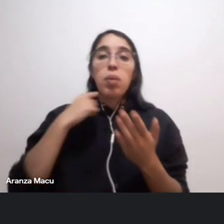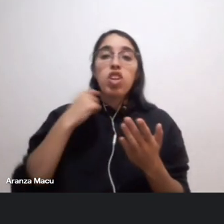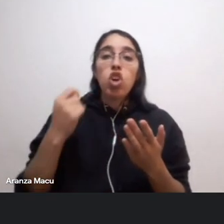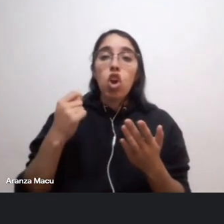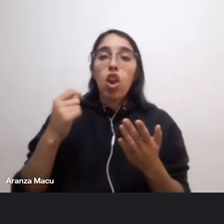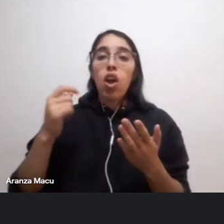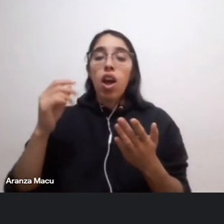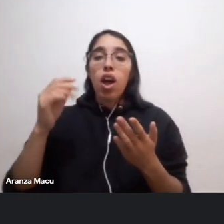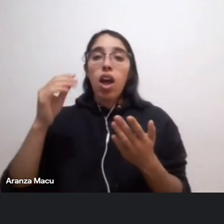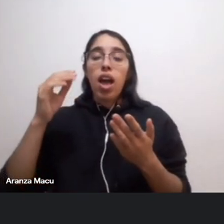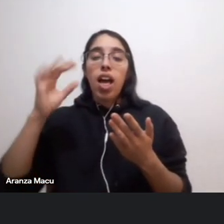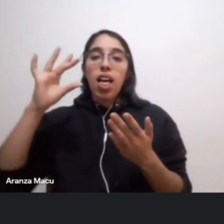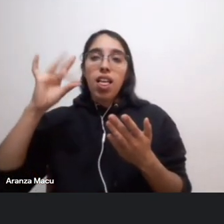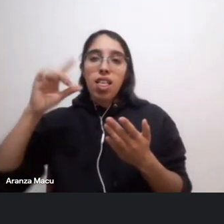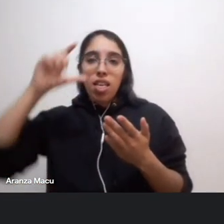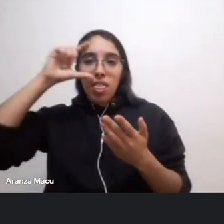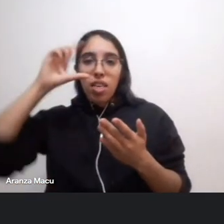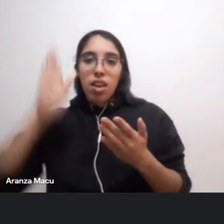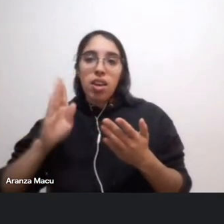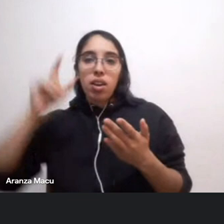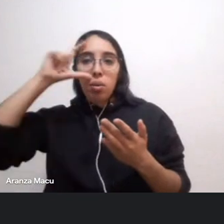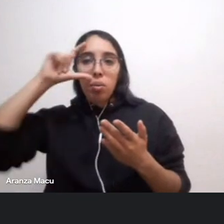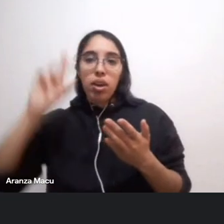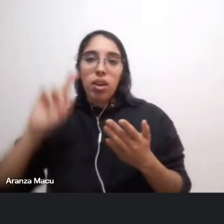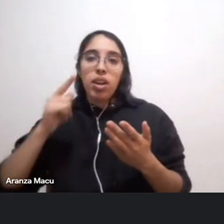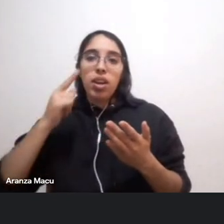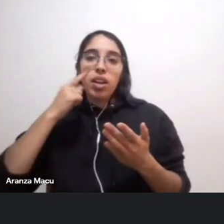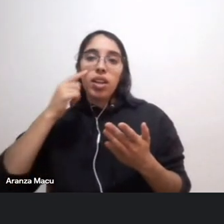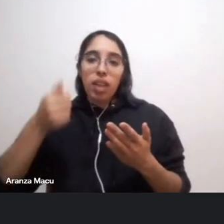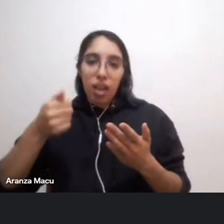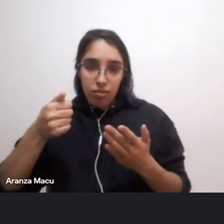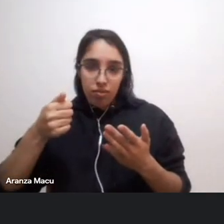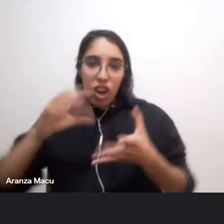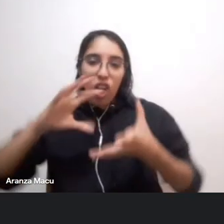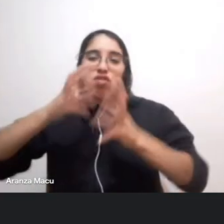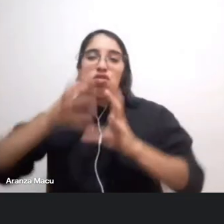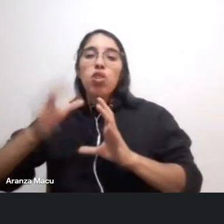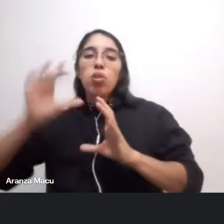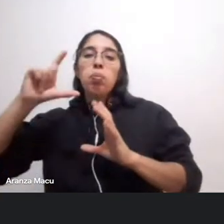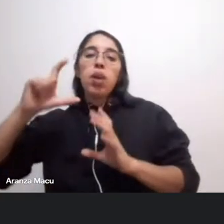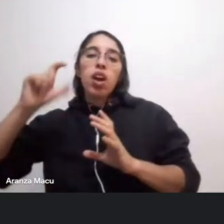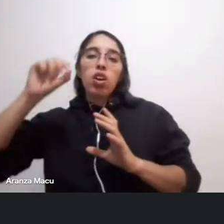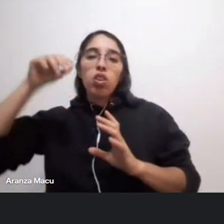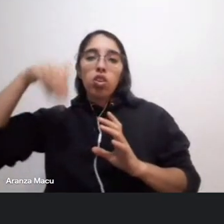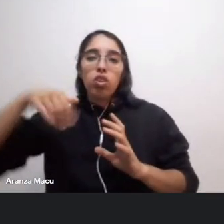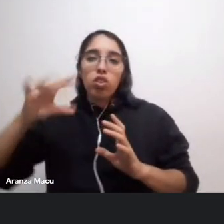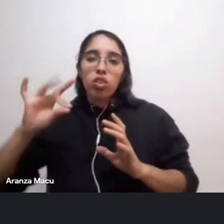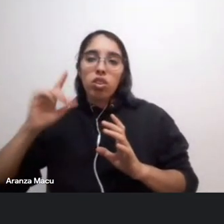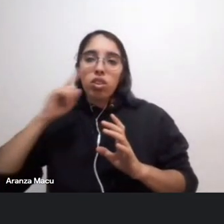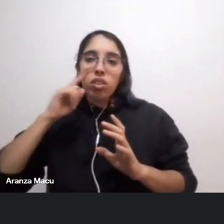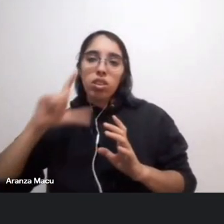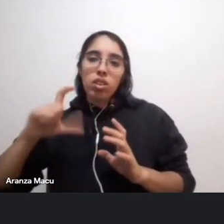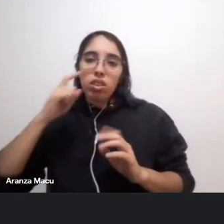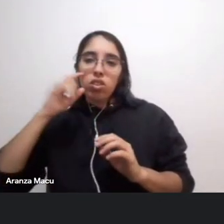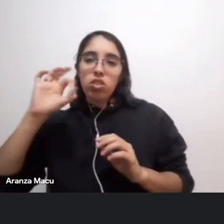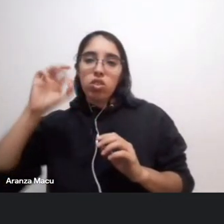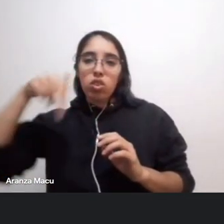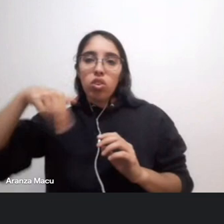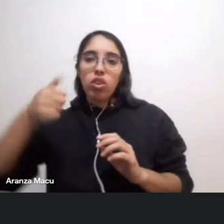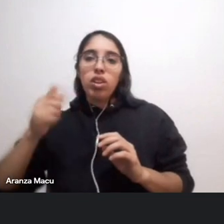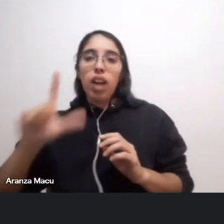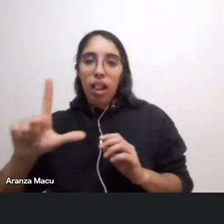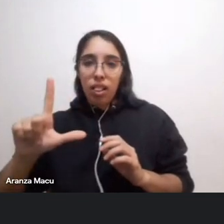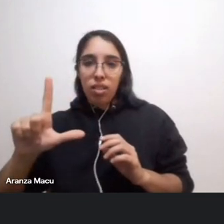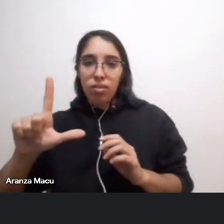condicional de must, ¿sí? Debería, deberían. La diferencia que hay entre debe o deben